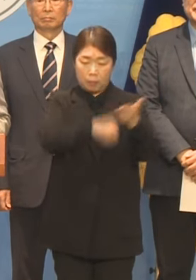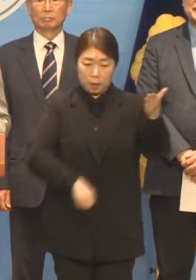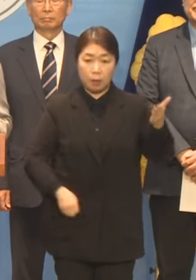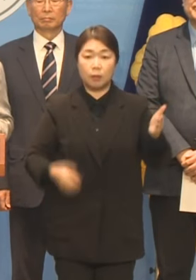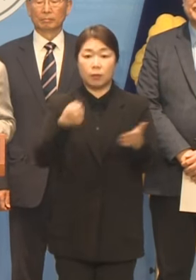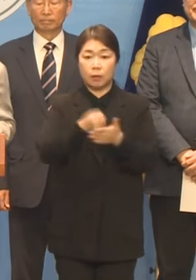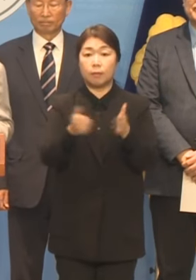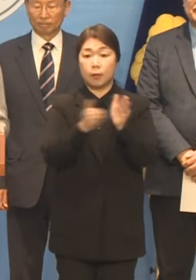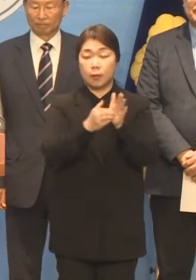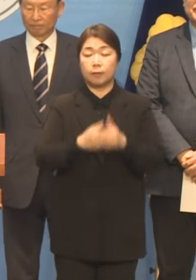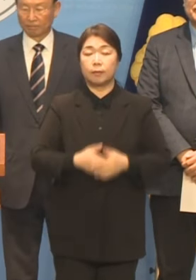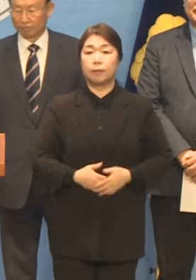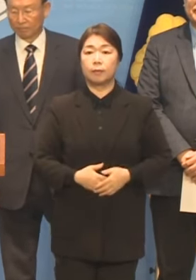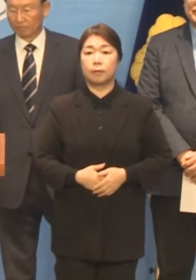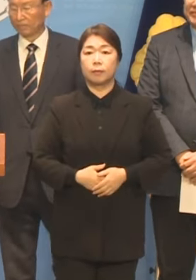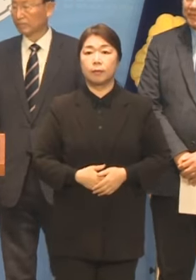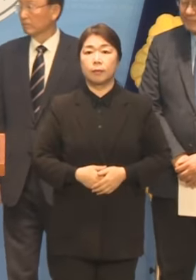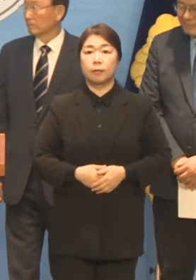고맙습니다